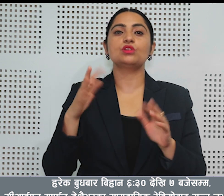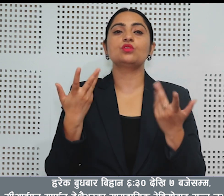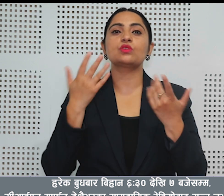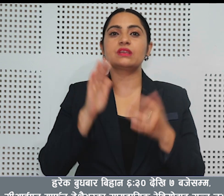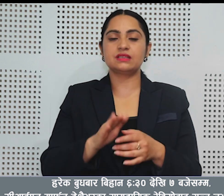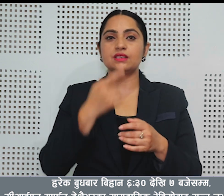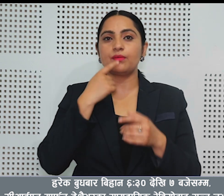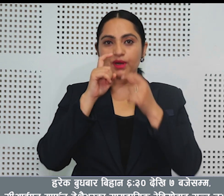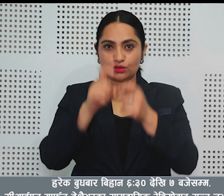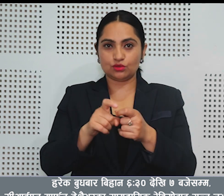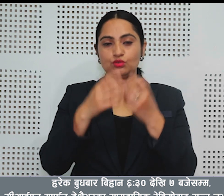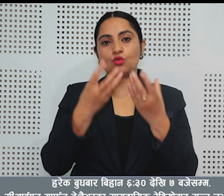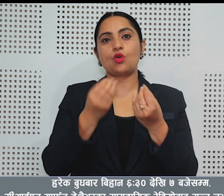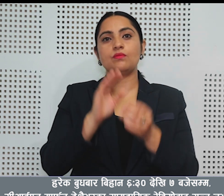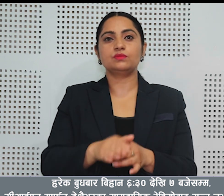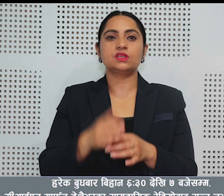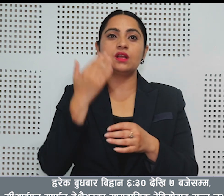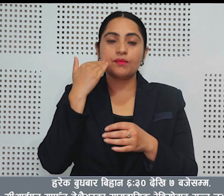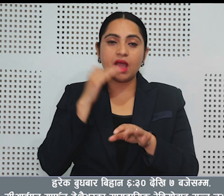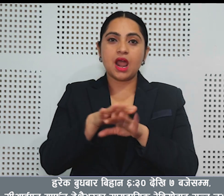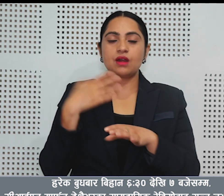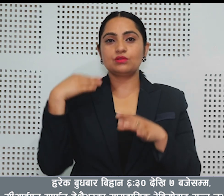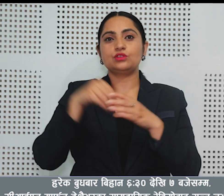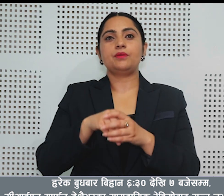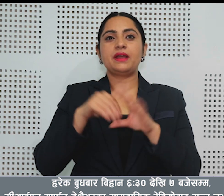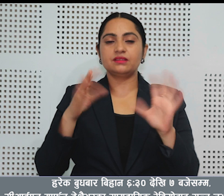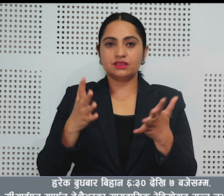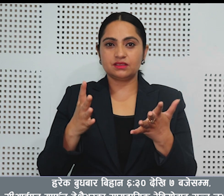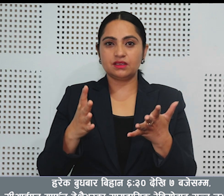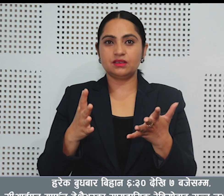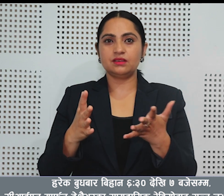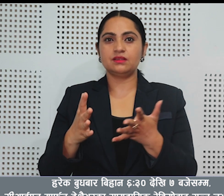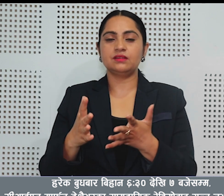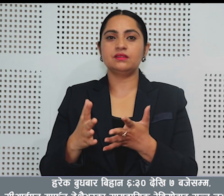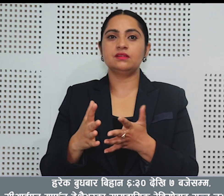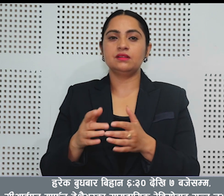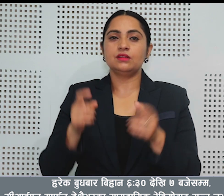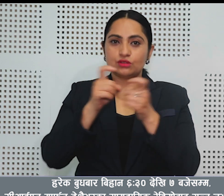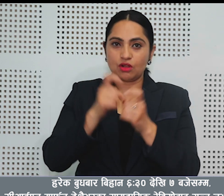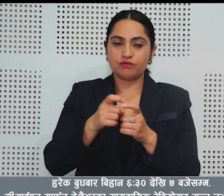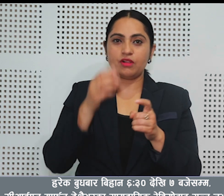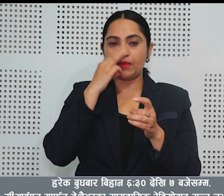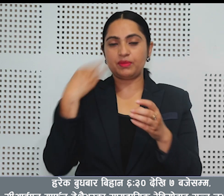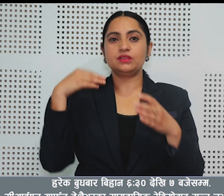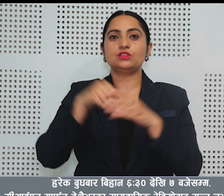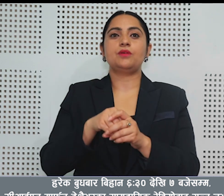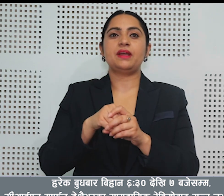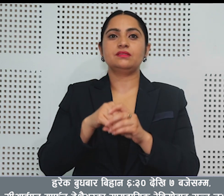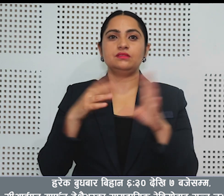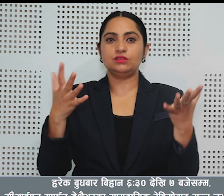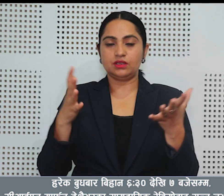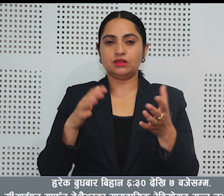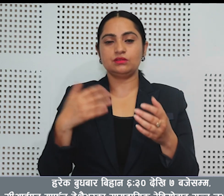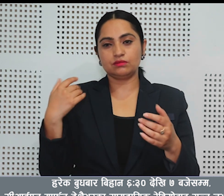छ त भन्दाखेरि कम छ, हाइटै छैन। सन्तान बढाउँदै लानु पर्ने, स्रोत साधन पनि दिनु पर्यो, सहरहिता पनि